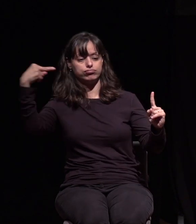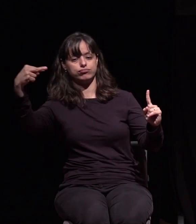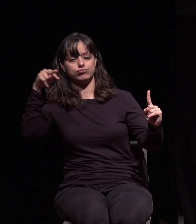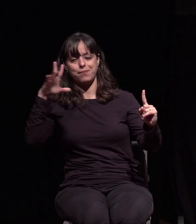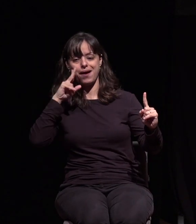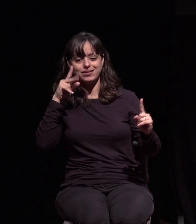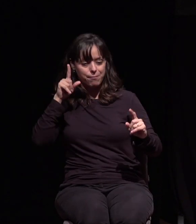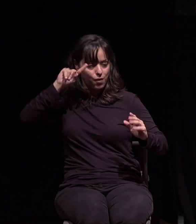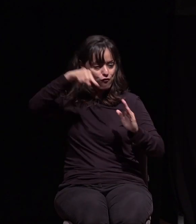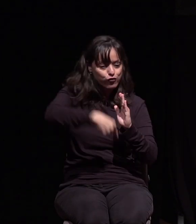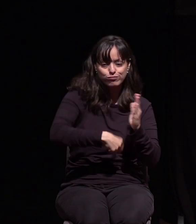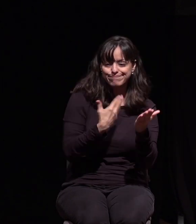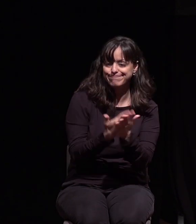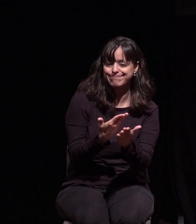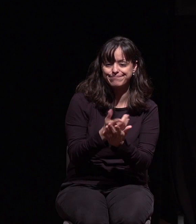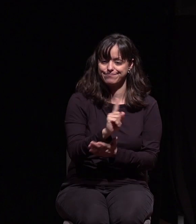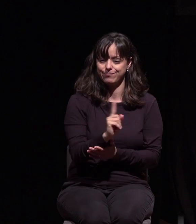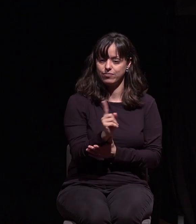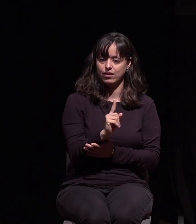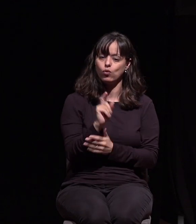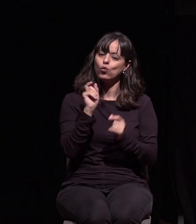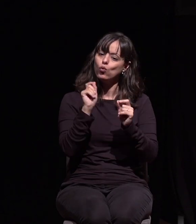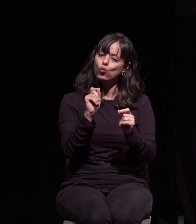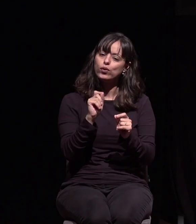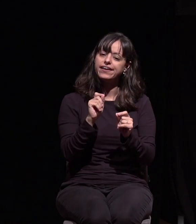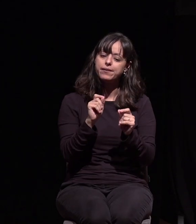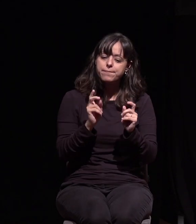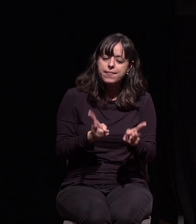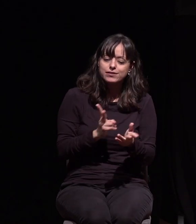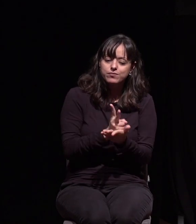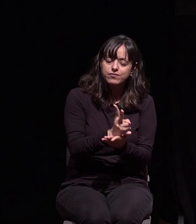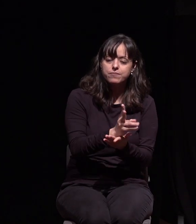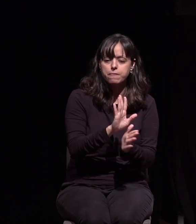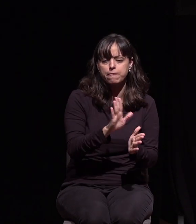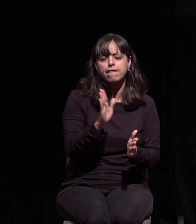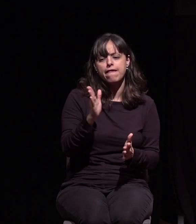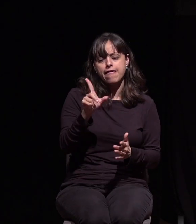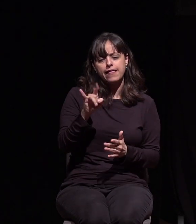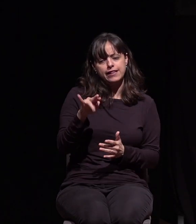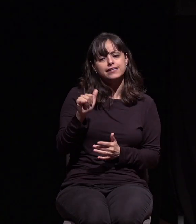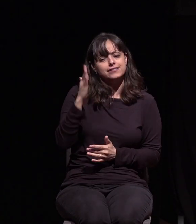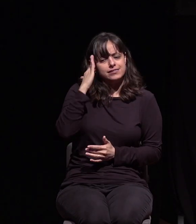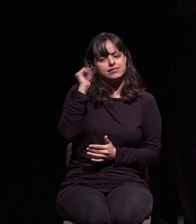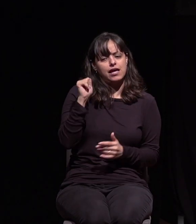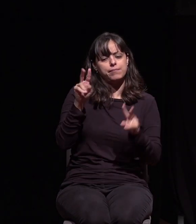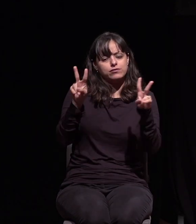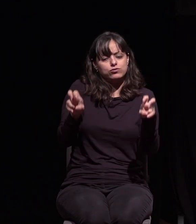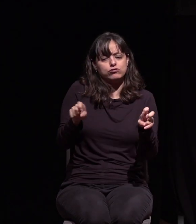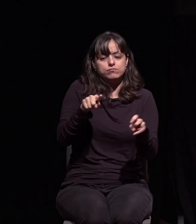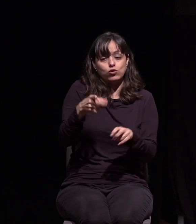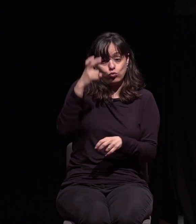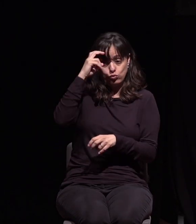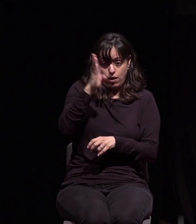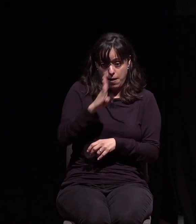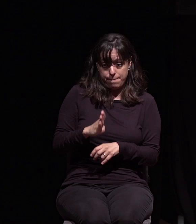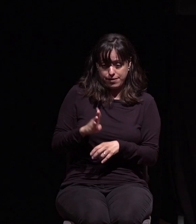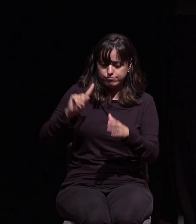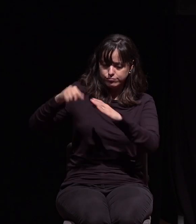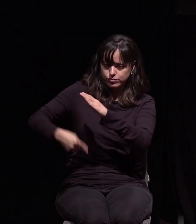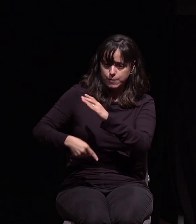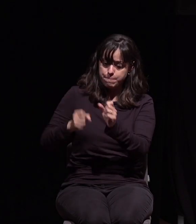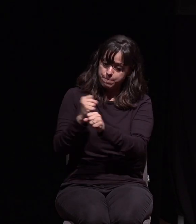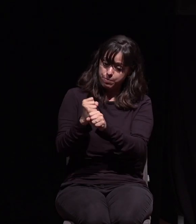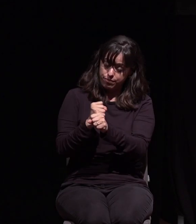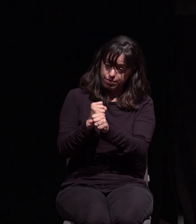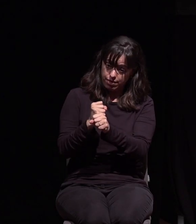Marina falou, quer dizer, o que permanece? Tudo fica um pouco, quer dizer, não há dúvida que o entendimento dela sobre a cultura brasileira vai se aprofundando, e que a Lina dos anos